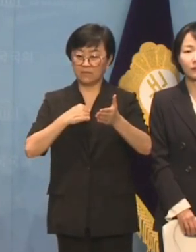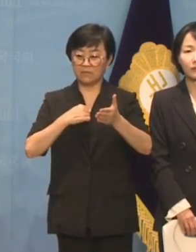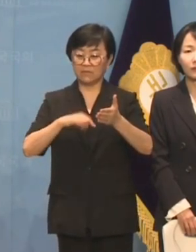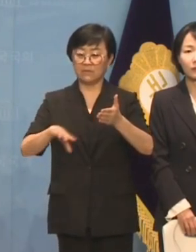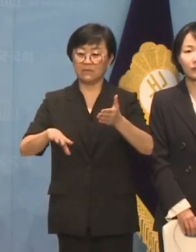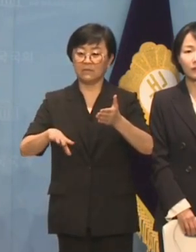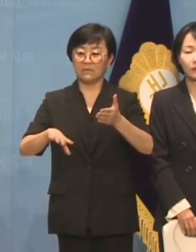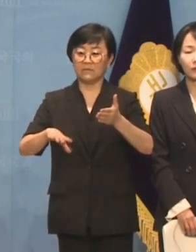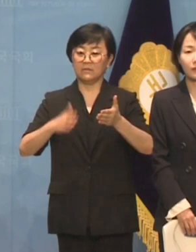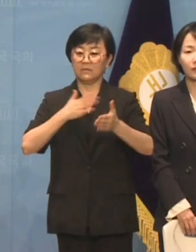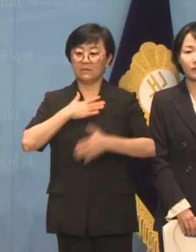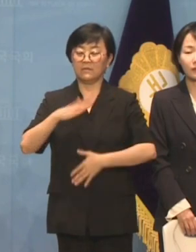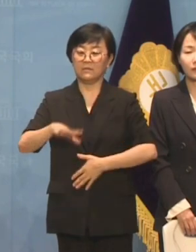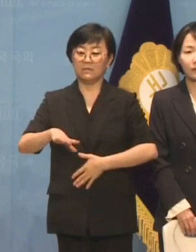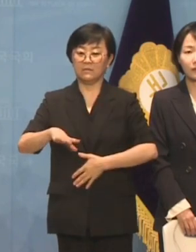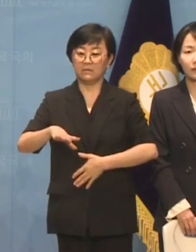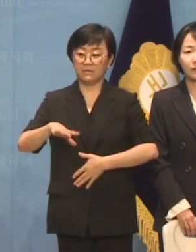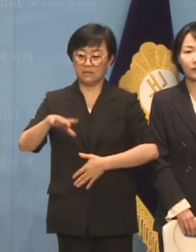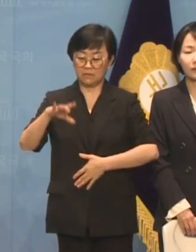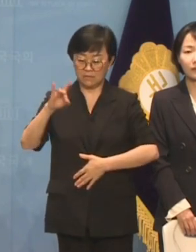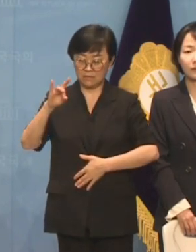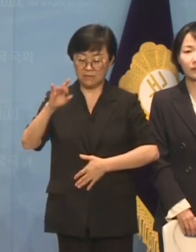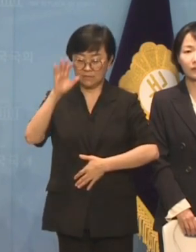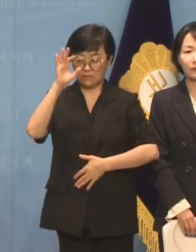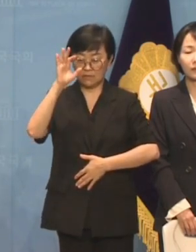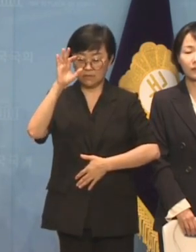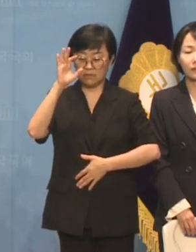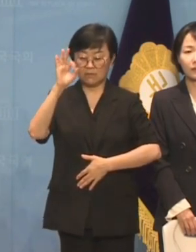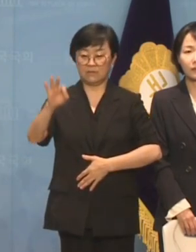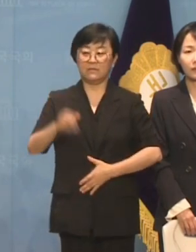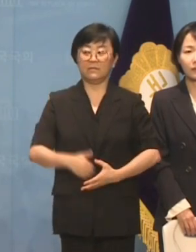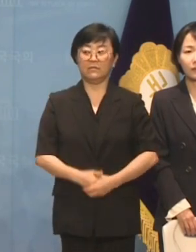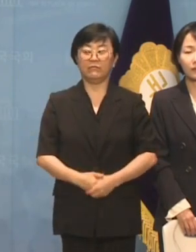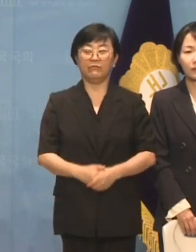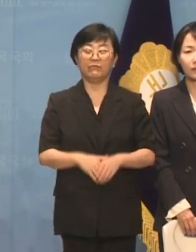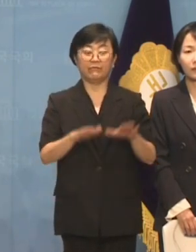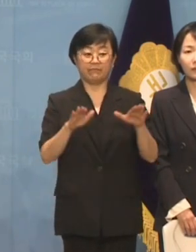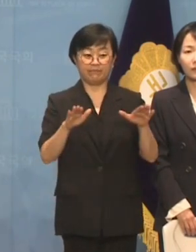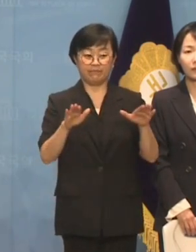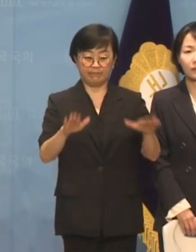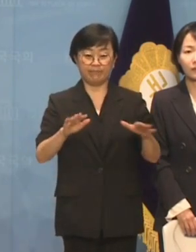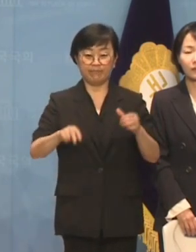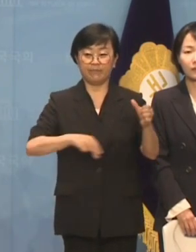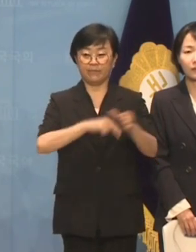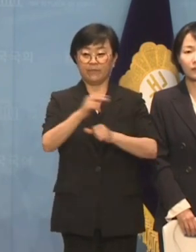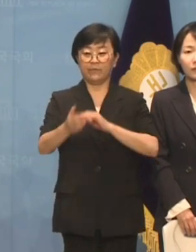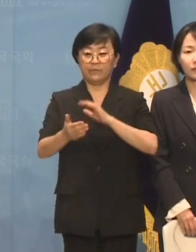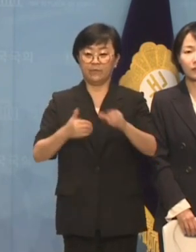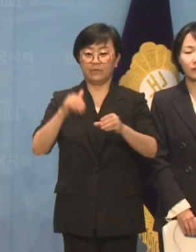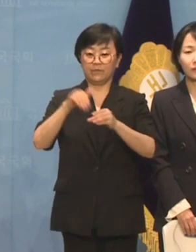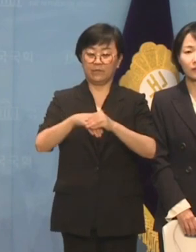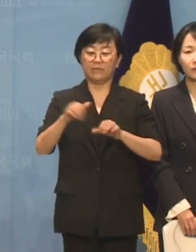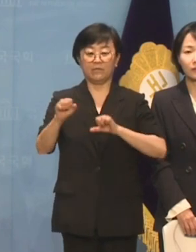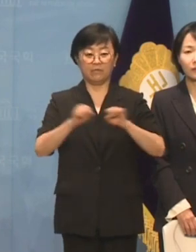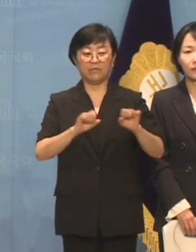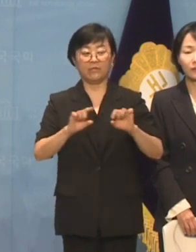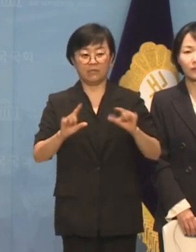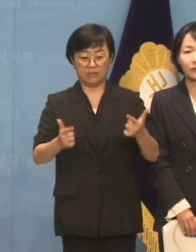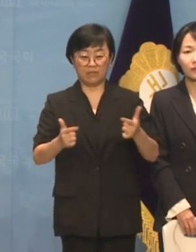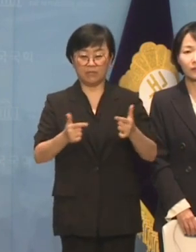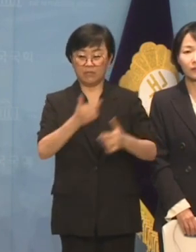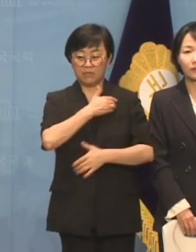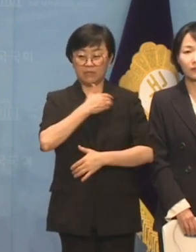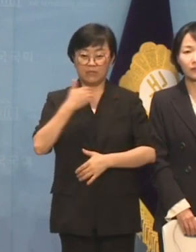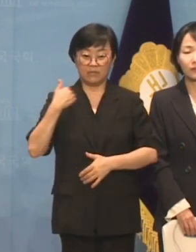집행하는 것은 저는 정말 보지를 못했습니다. 이것은 사전선거운동이 아닌가라고 하는